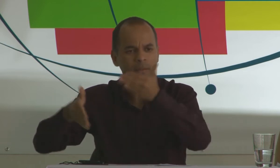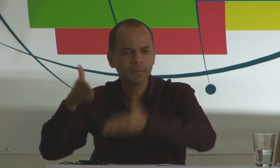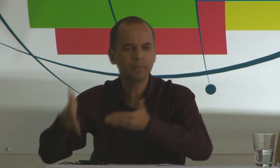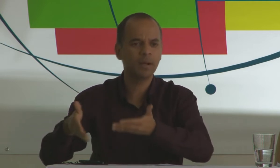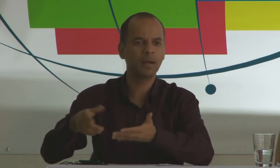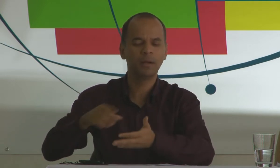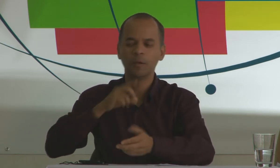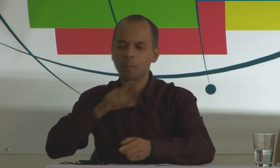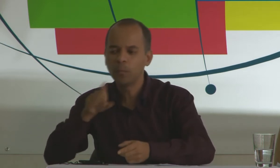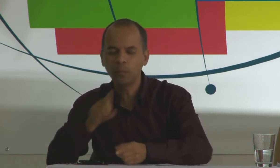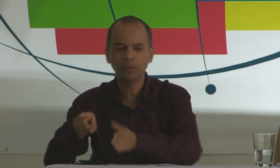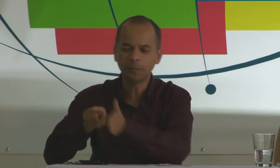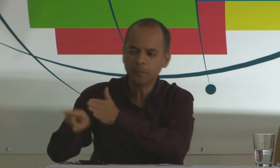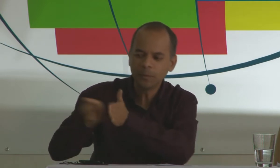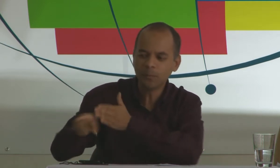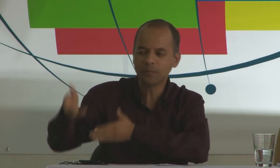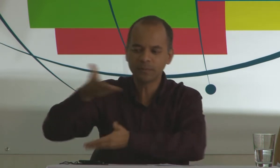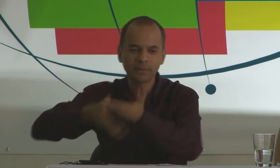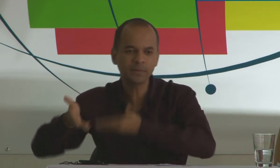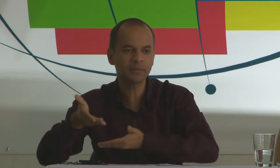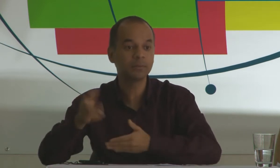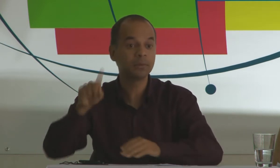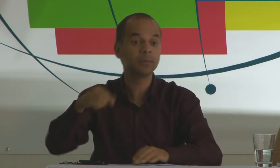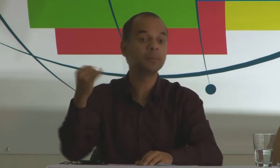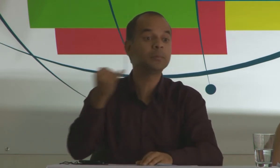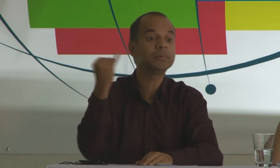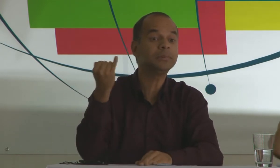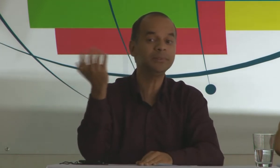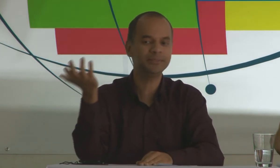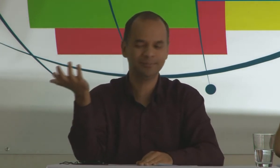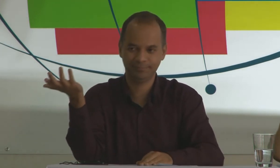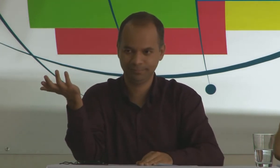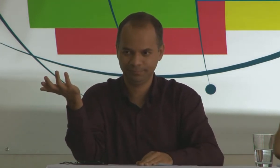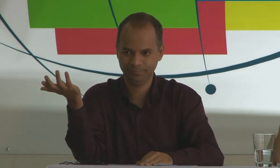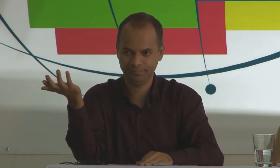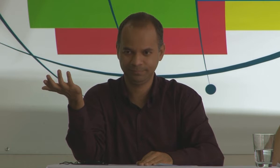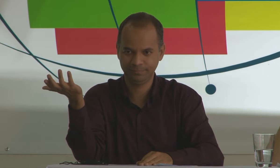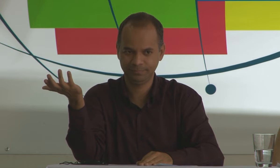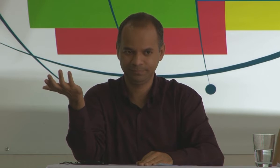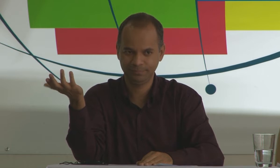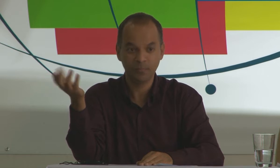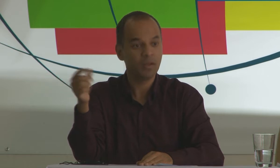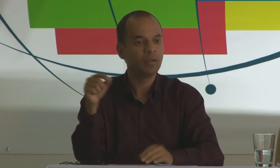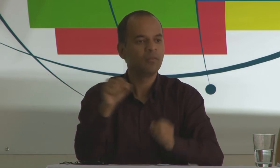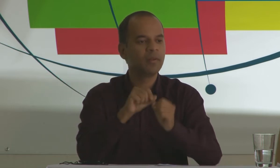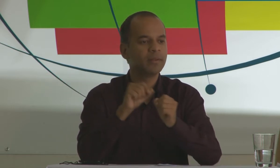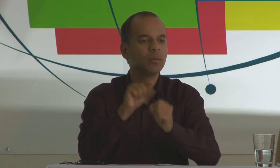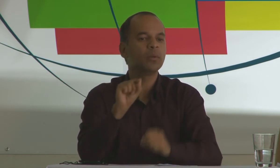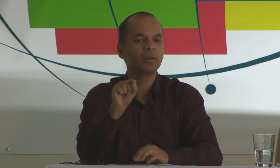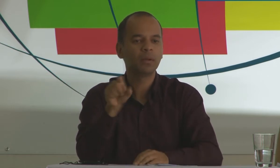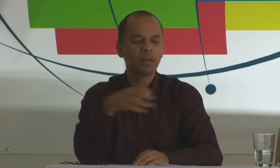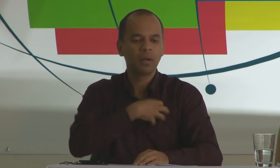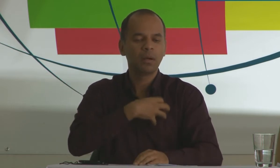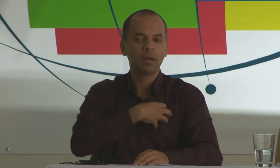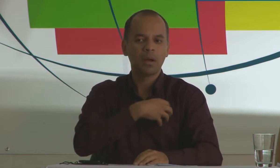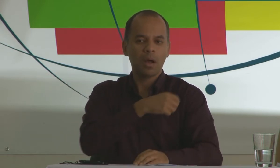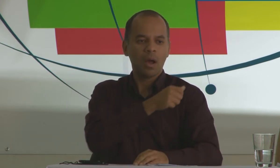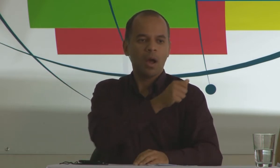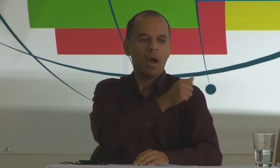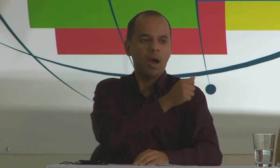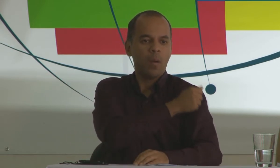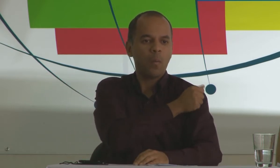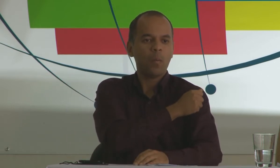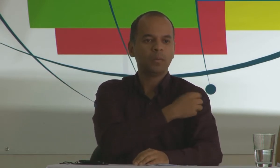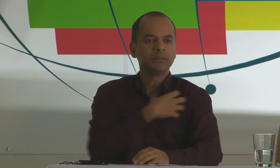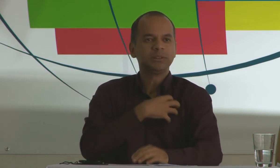a interação acontece naturalmente, por vezes, se você tem dúvida, ele pode perguntar para mim. E essa parte de participação dele é muito importante